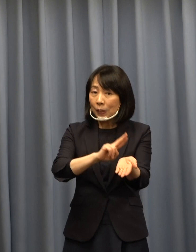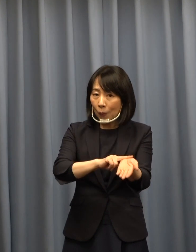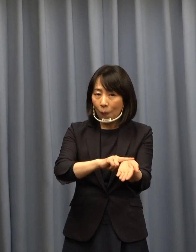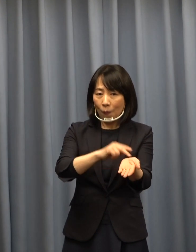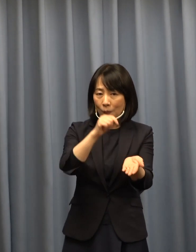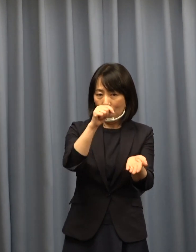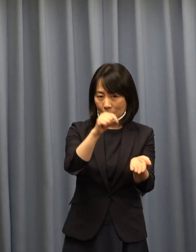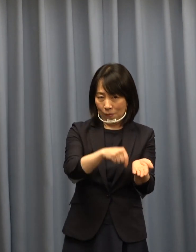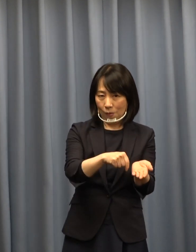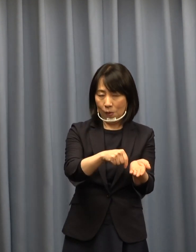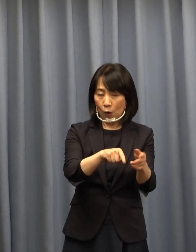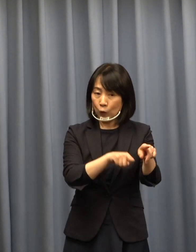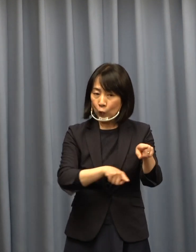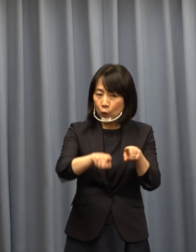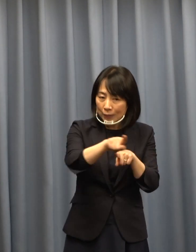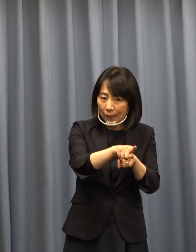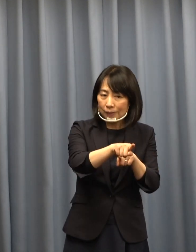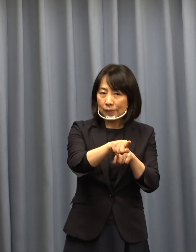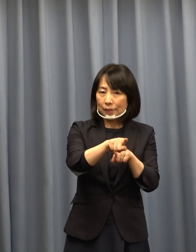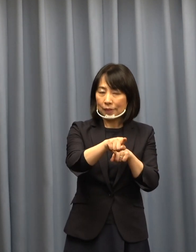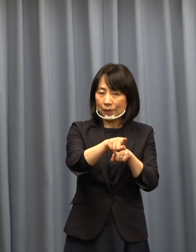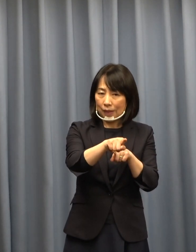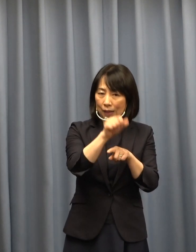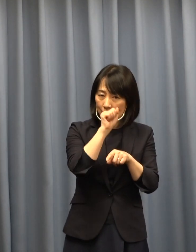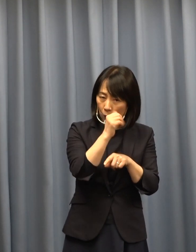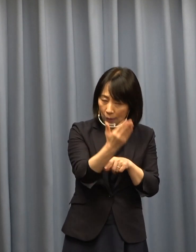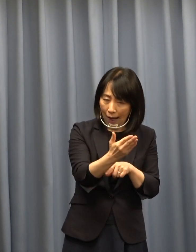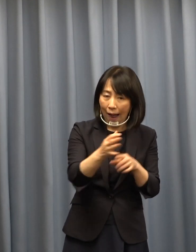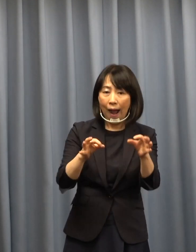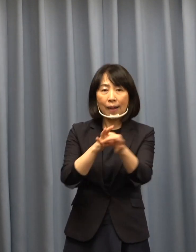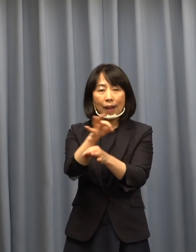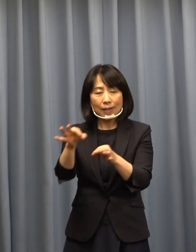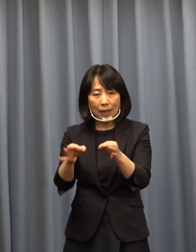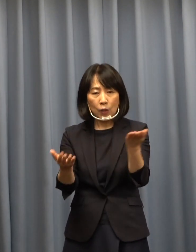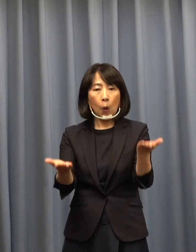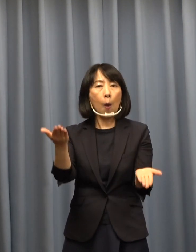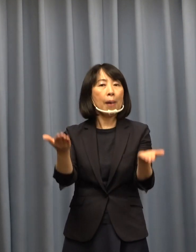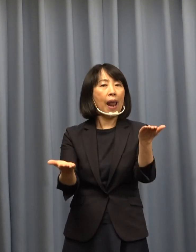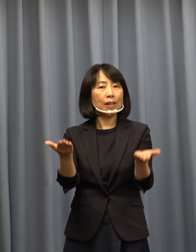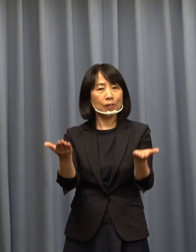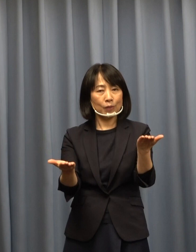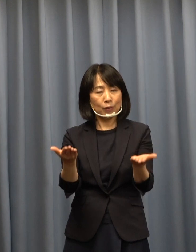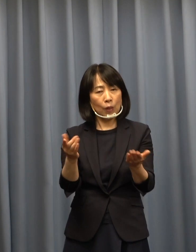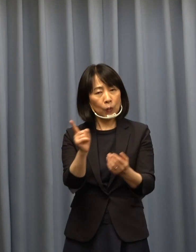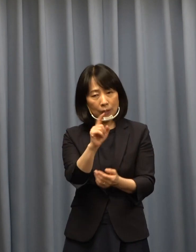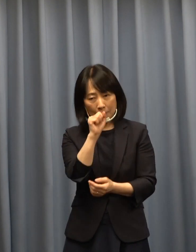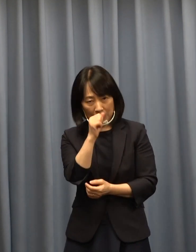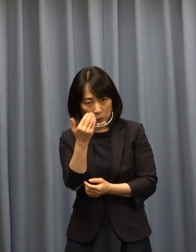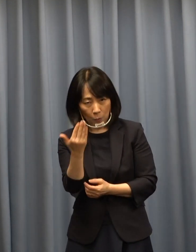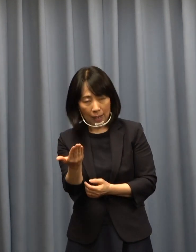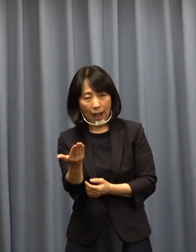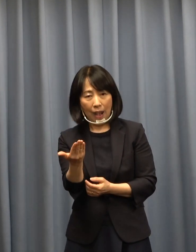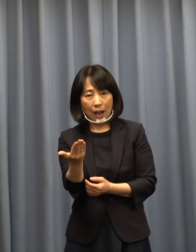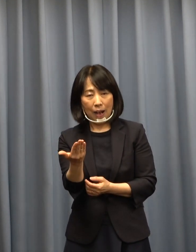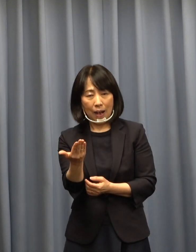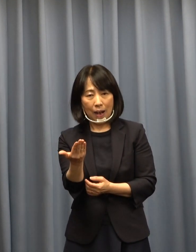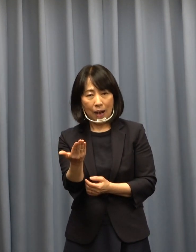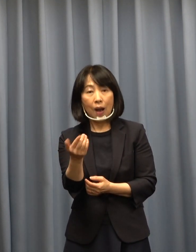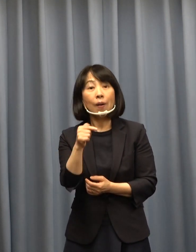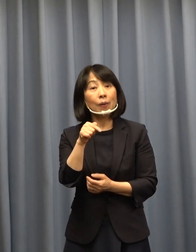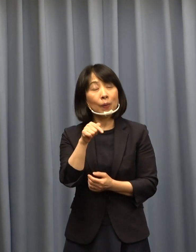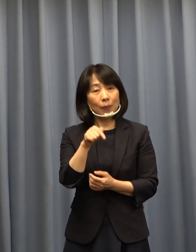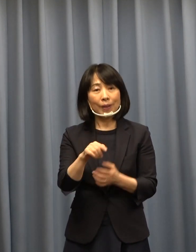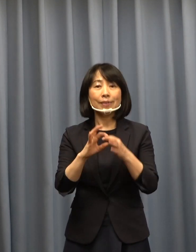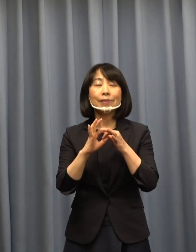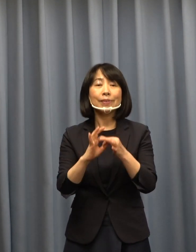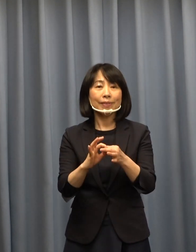で優先させることによって経済を制限するのか、経済をどこまで考えることによって医療とバランスを取るのか、こういったこと